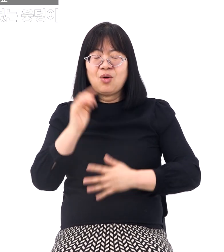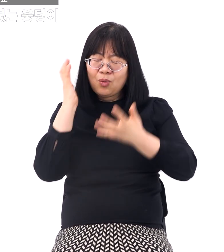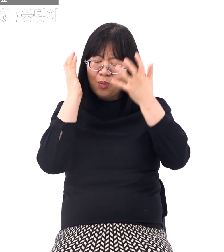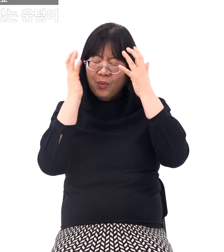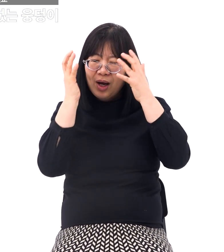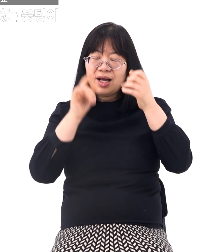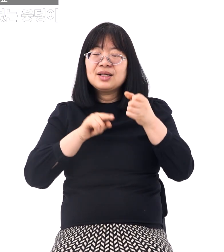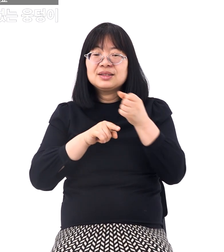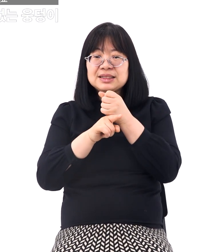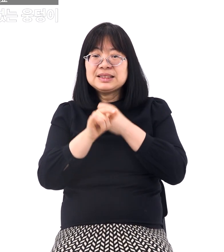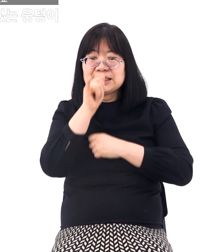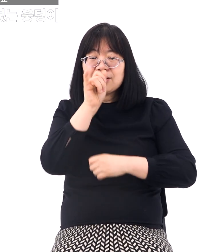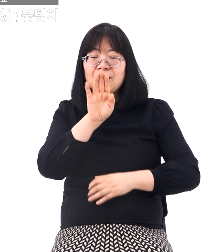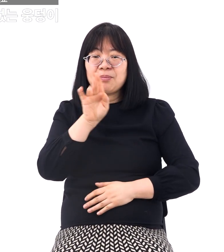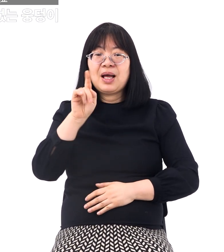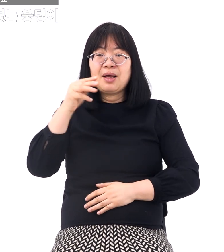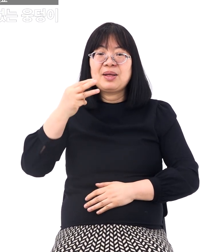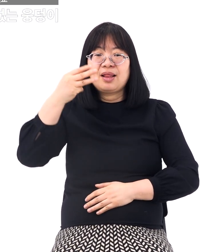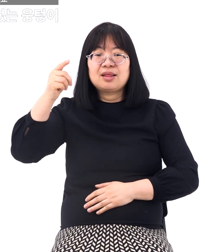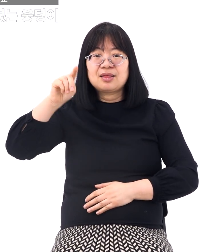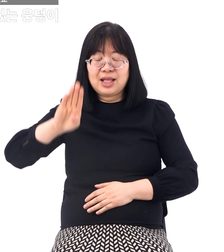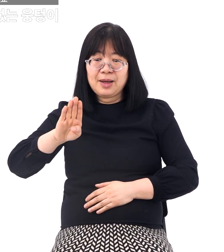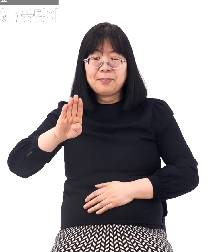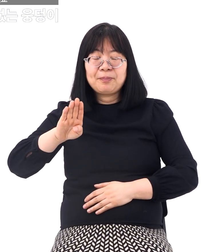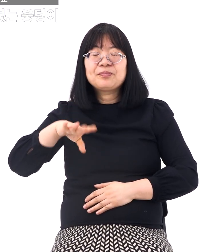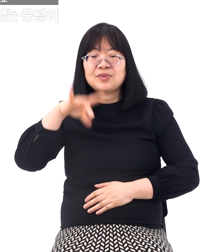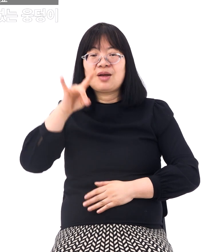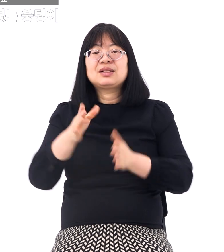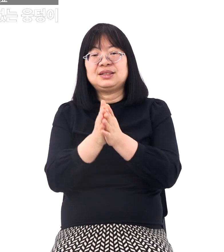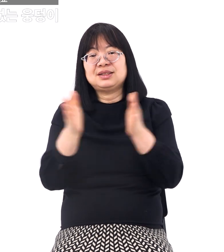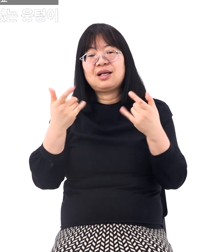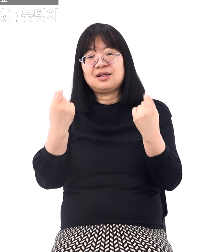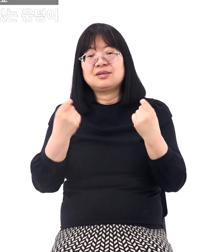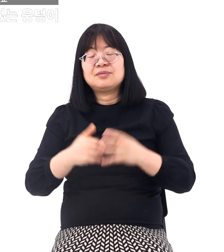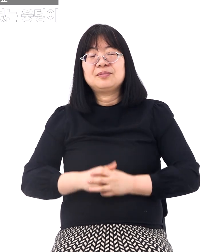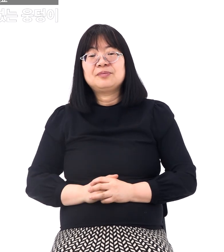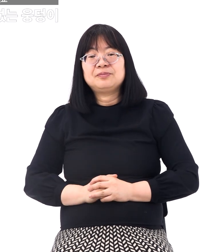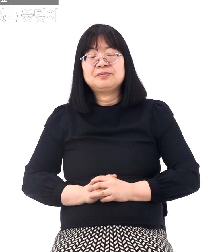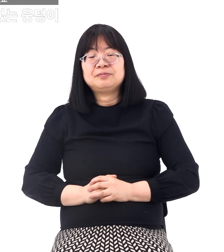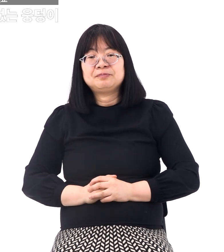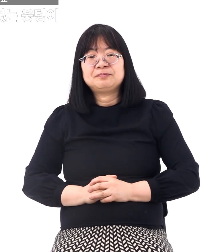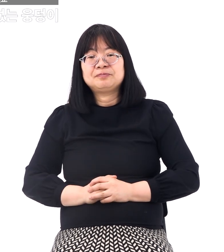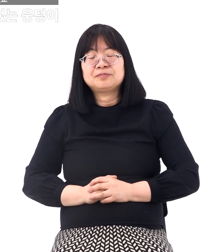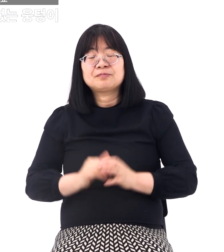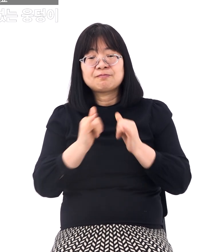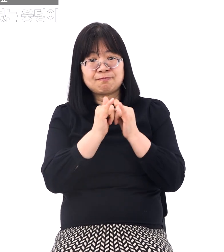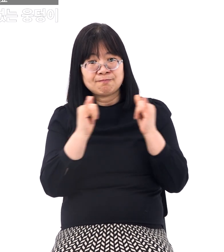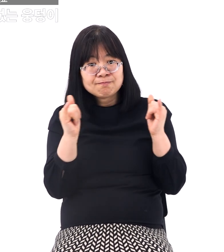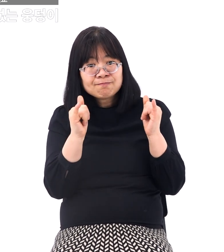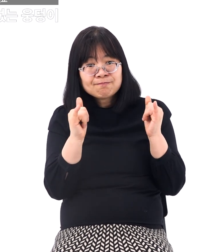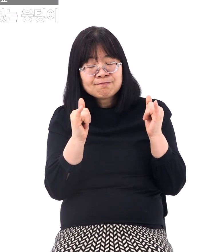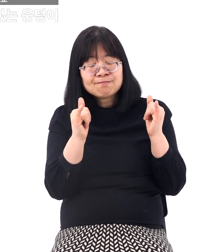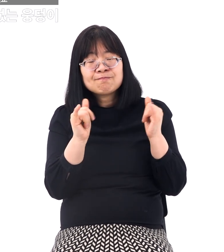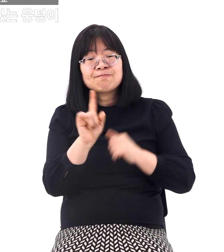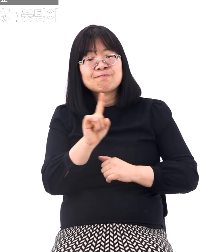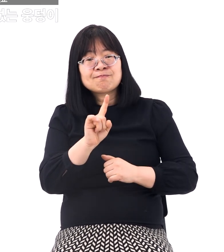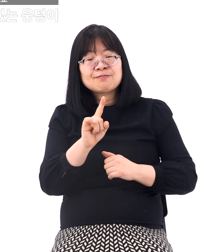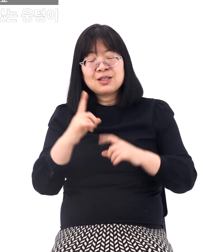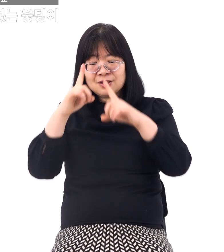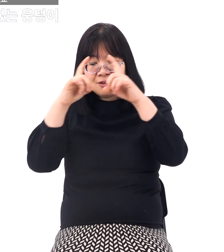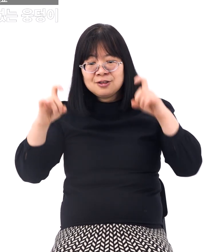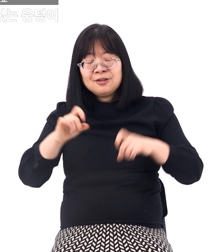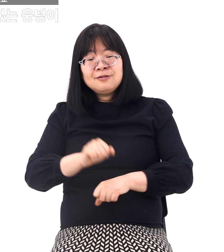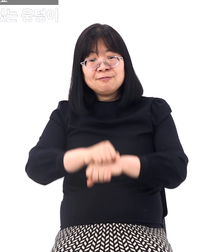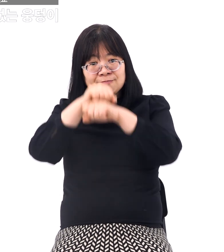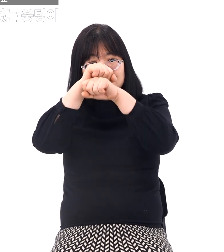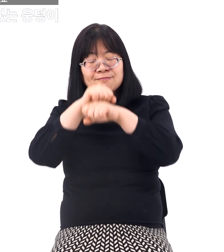가진 바벨탑의 기원이 시작이 됩니다. 인류는 그래서 성을